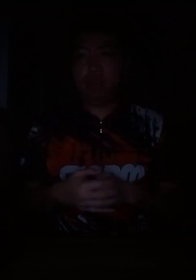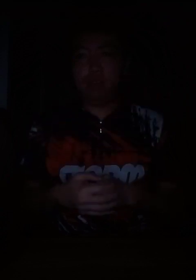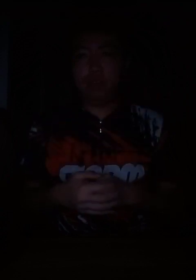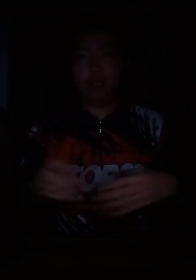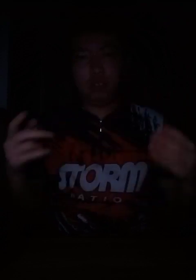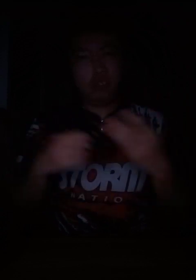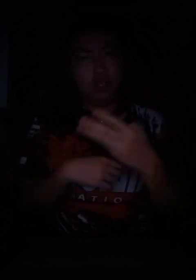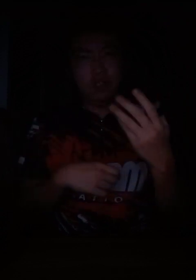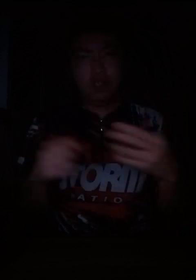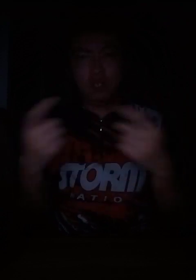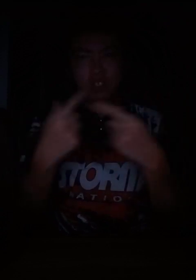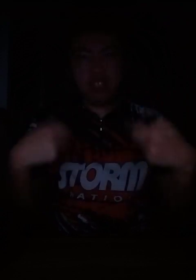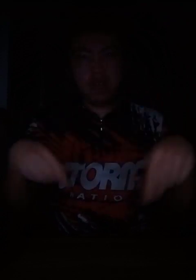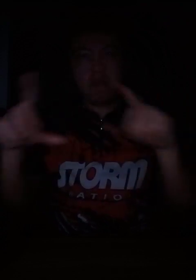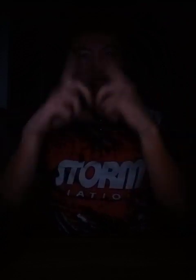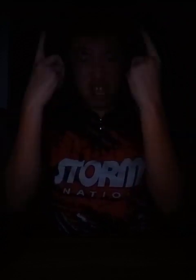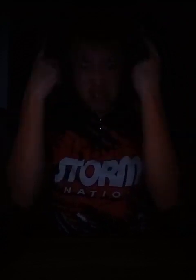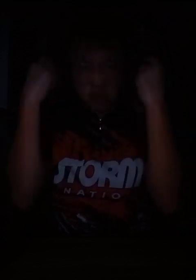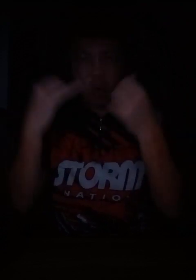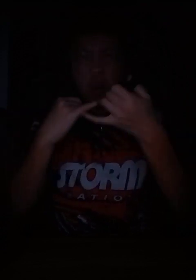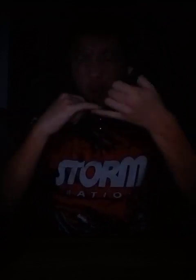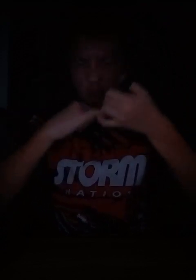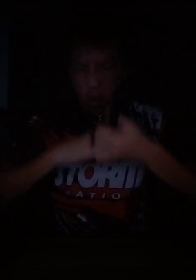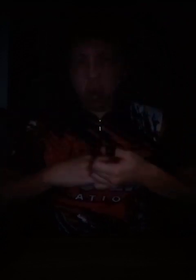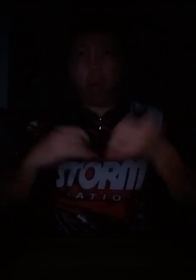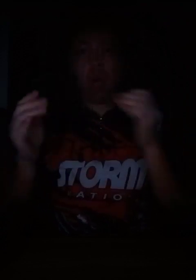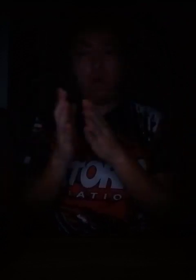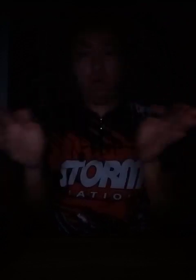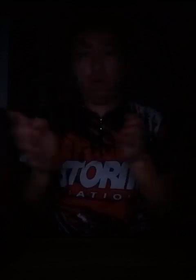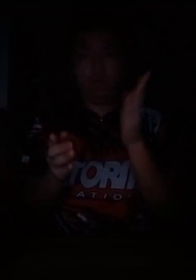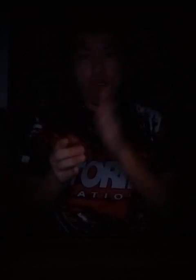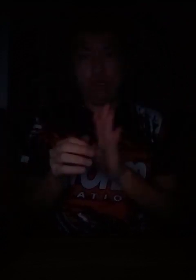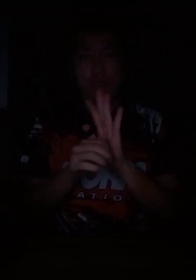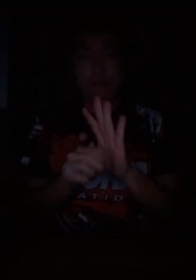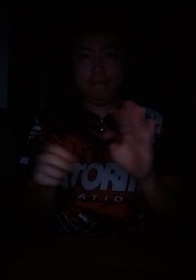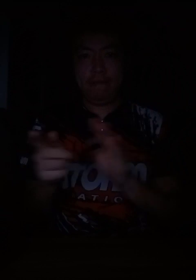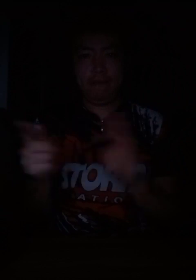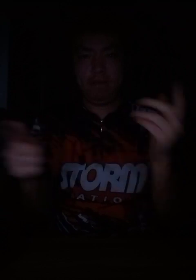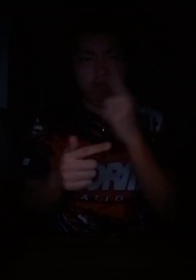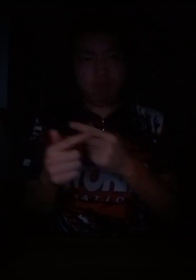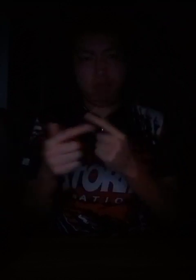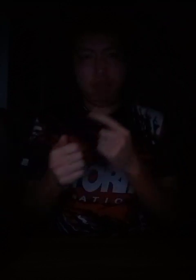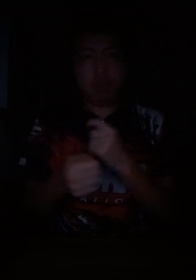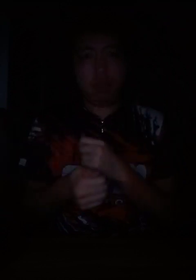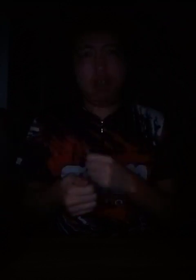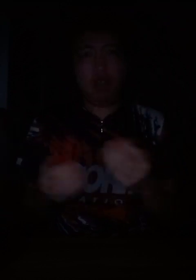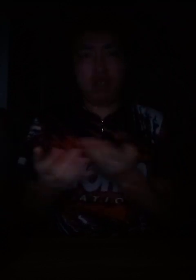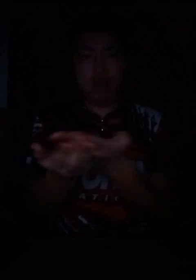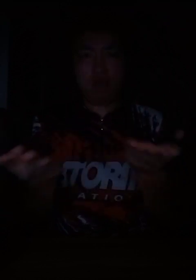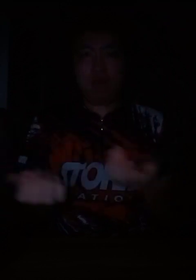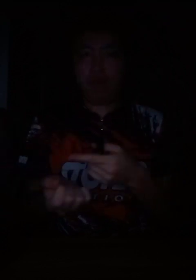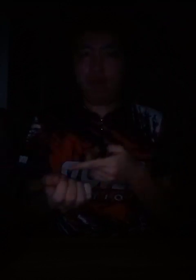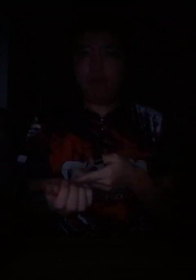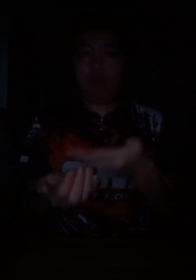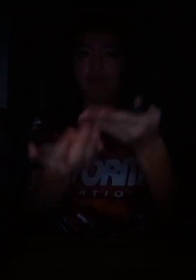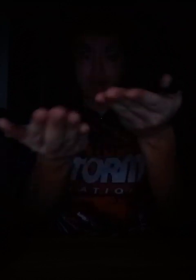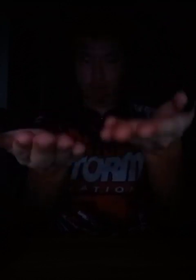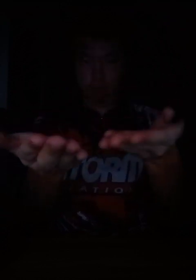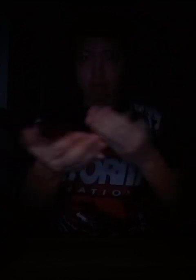경찰이 대중교통 이용 시 마스크를 꼭 착용하라고 엄정 대응하고 있지만 소용이 없는 겁니다. 정태훈 기자가 단독 보도합니다.